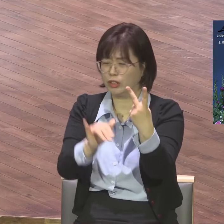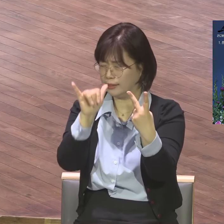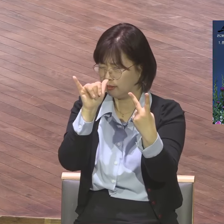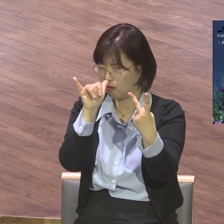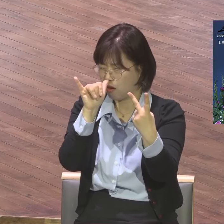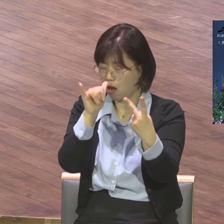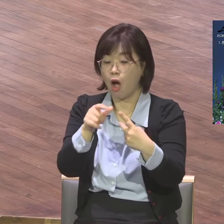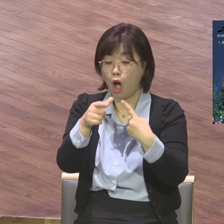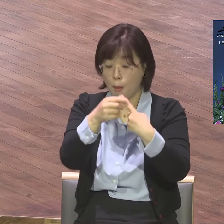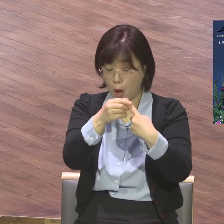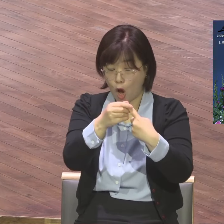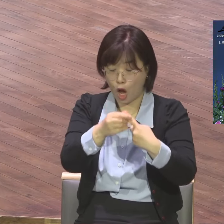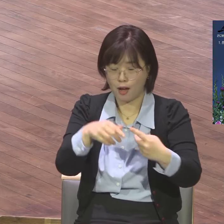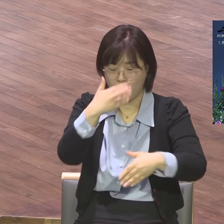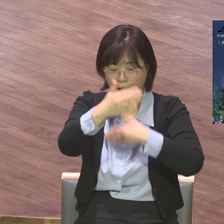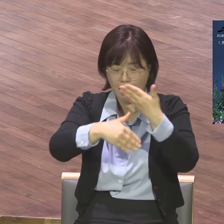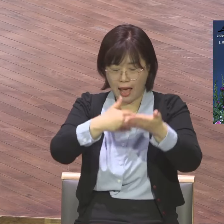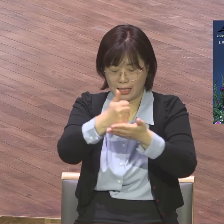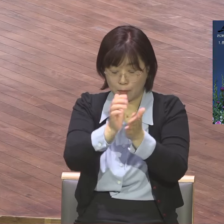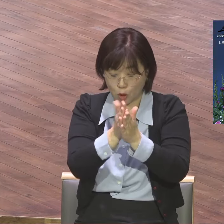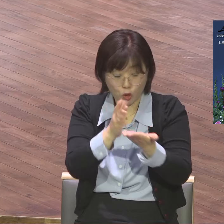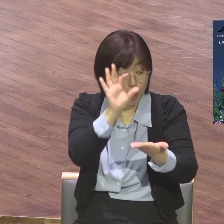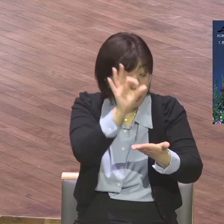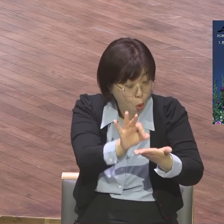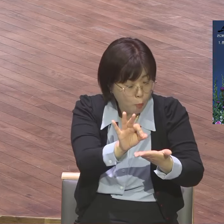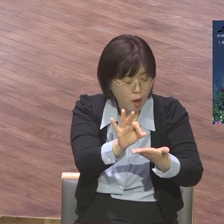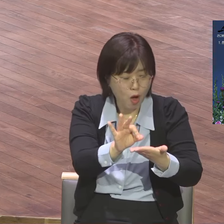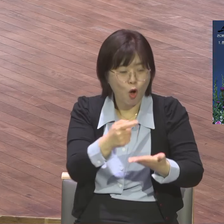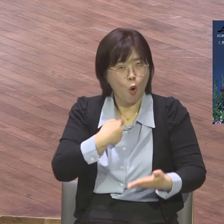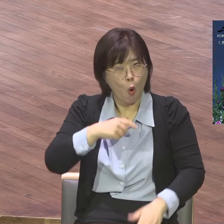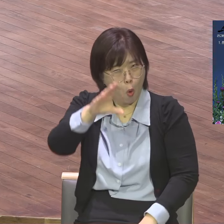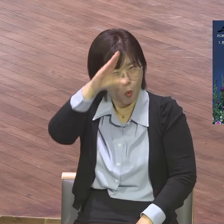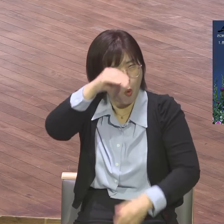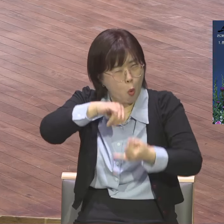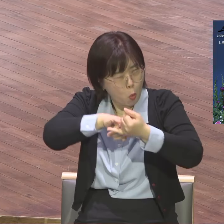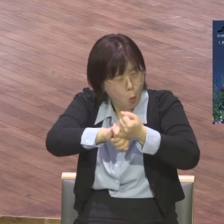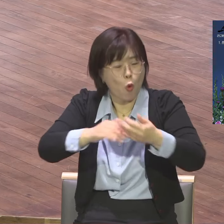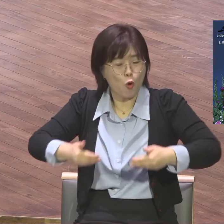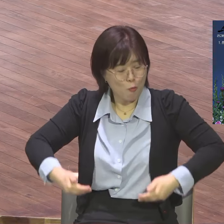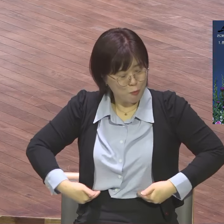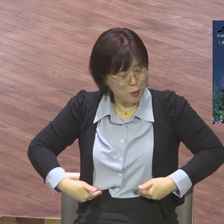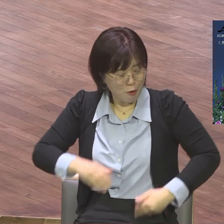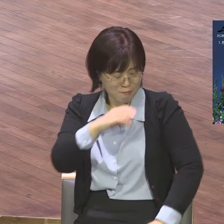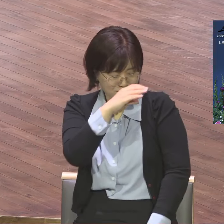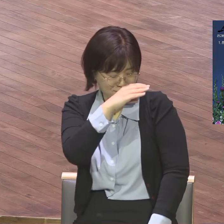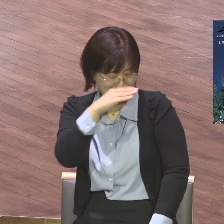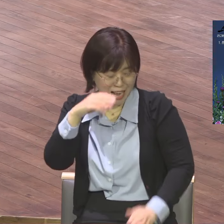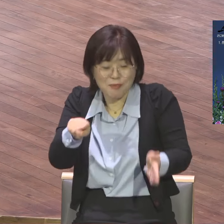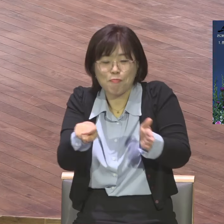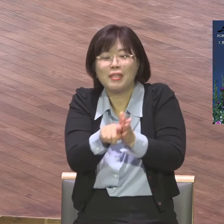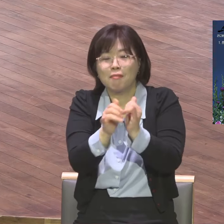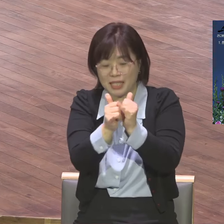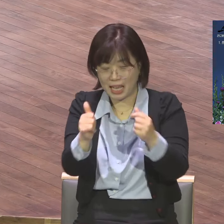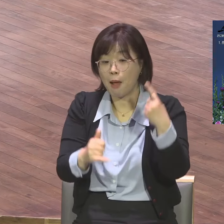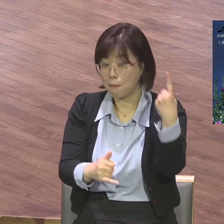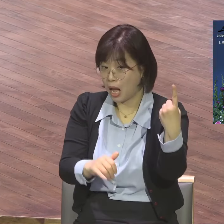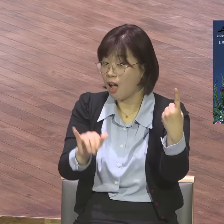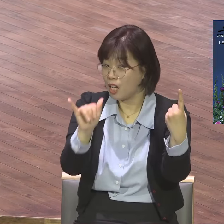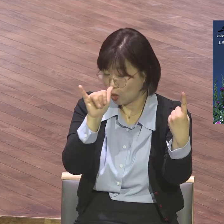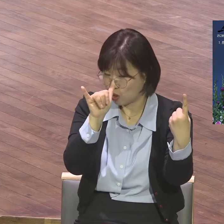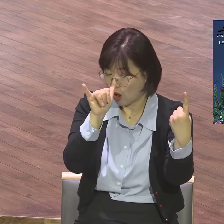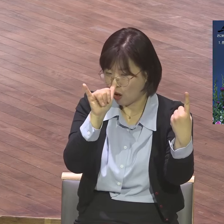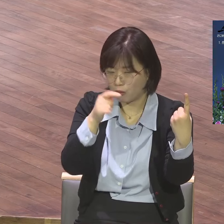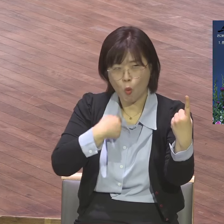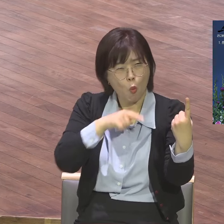모델적 삶. 본받아야 할 모델적 삶. 우리가 이 타산지석으로 삼고 평생 잊지 말아야 될